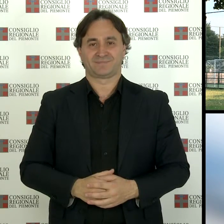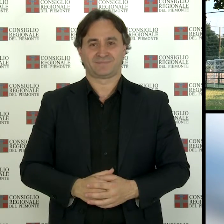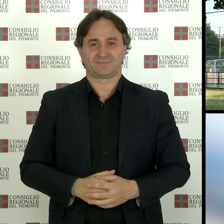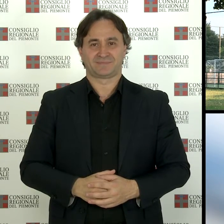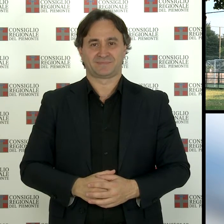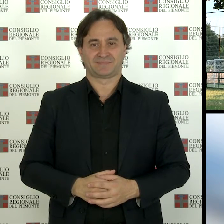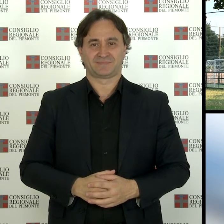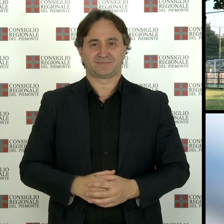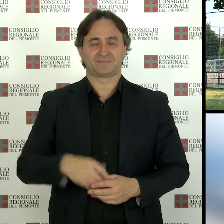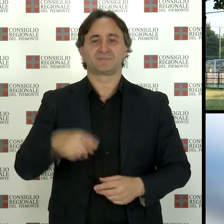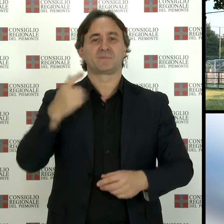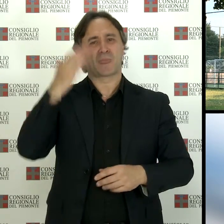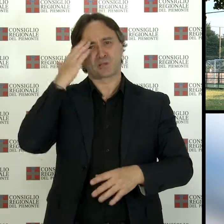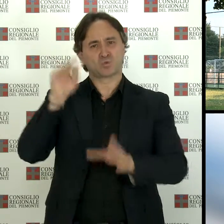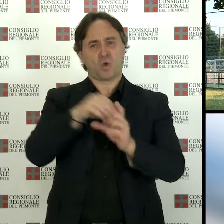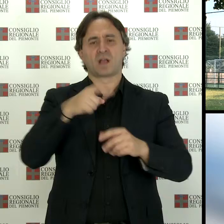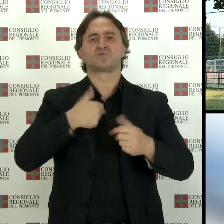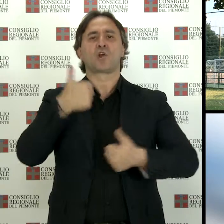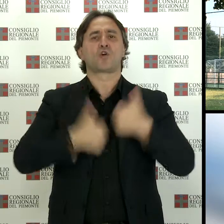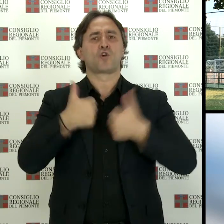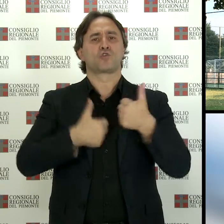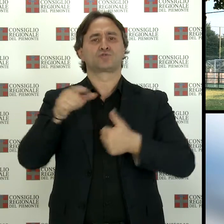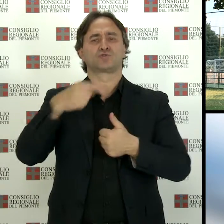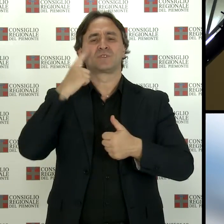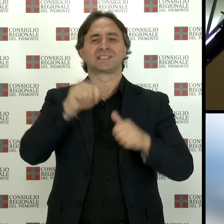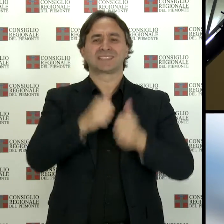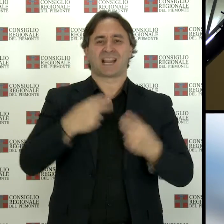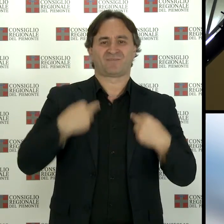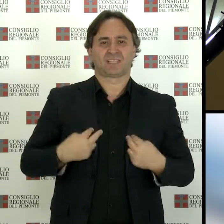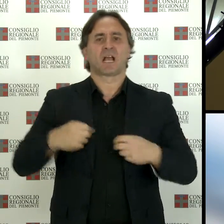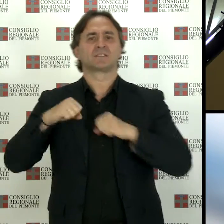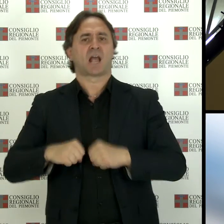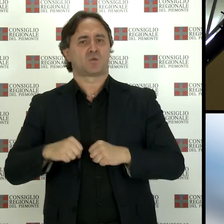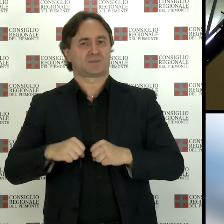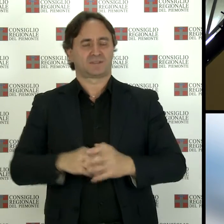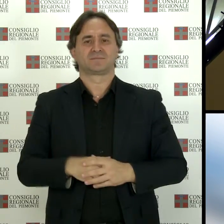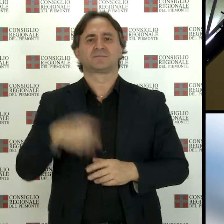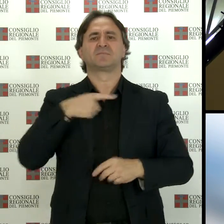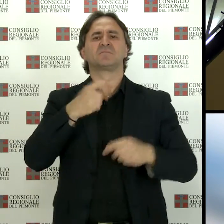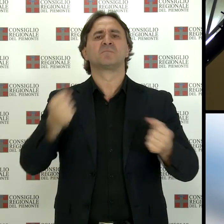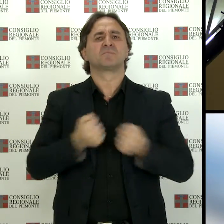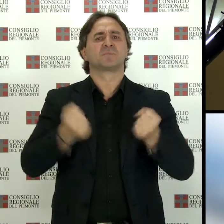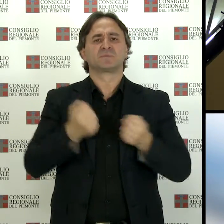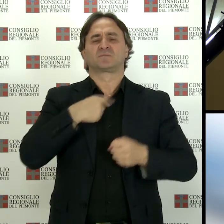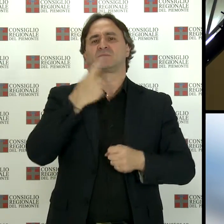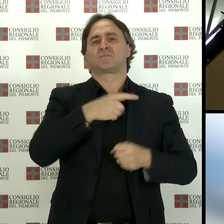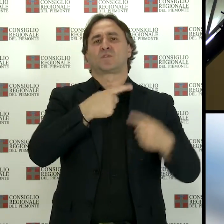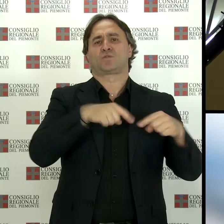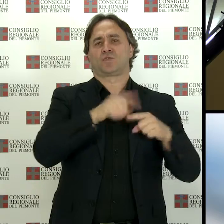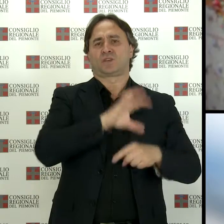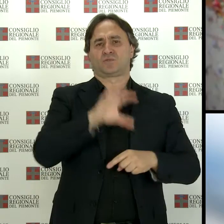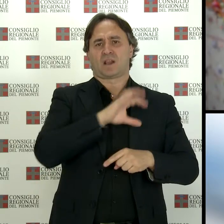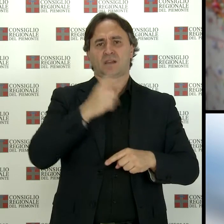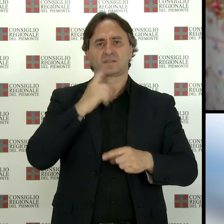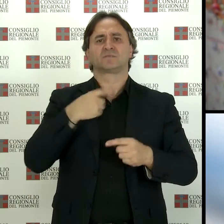Un concorso nelle scuole per riflettere su stili di vita e salute lo ha promosso il Consiglio regionale del Piemonte con gli Stati generali dello sport